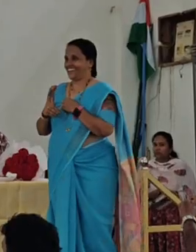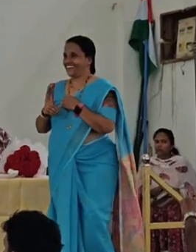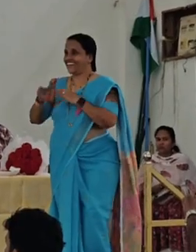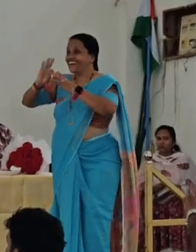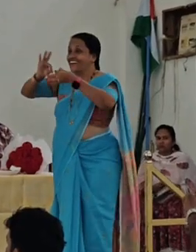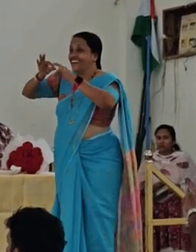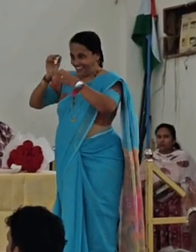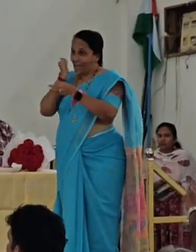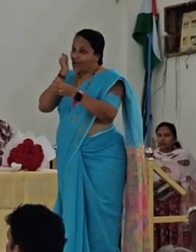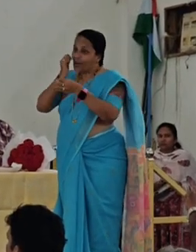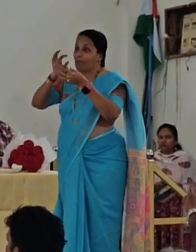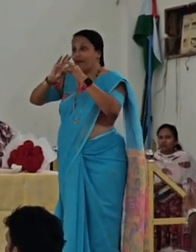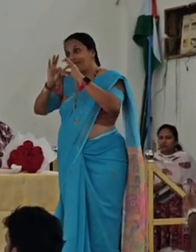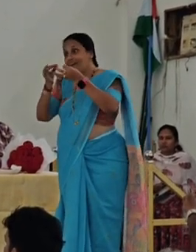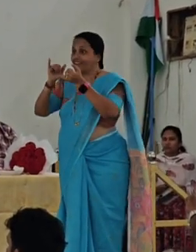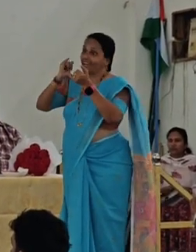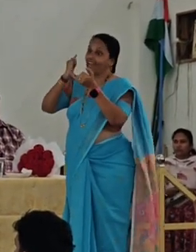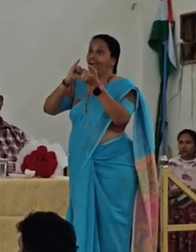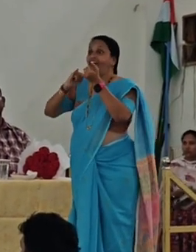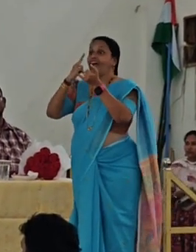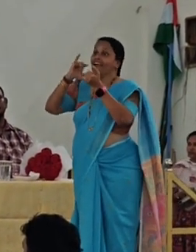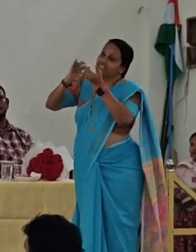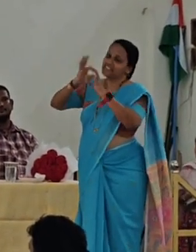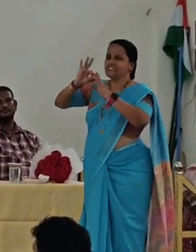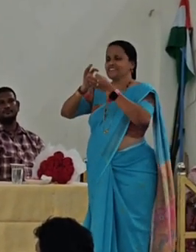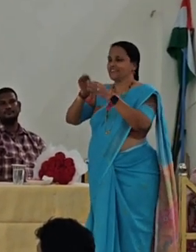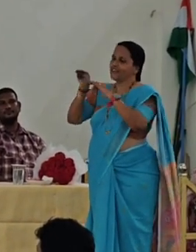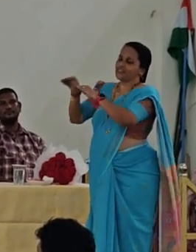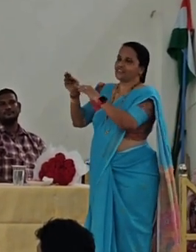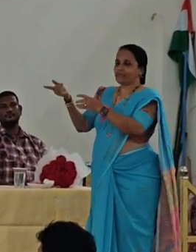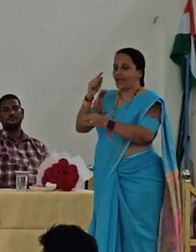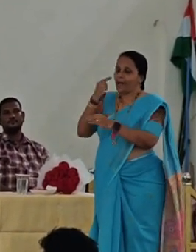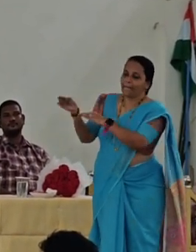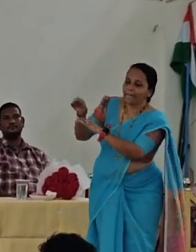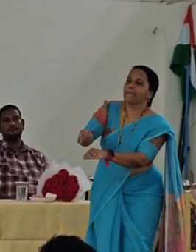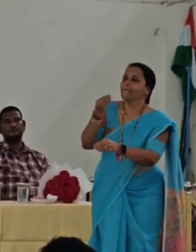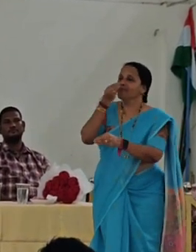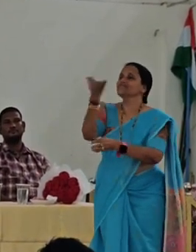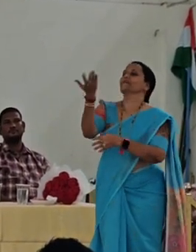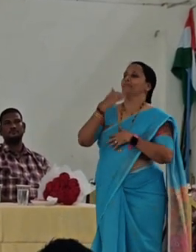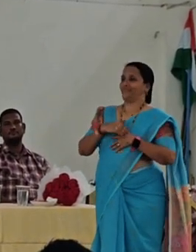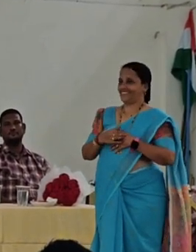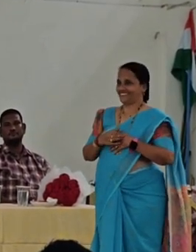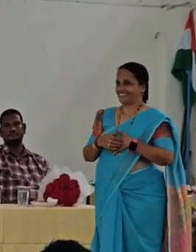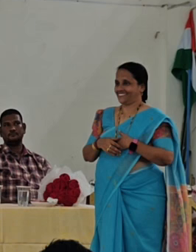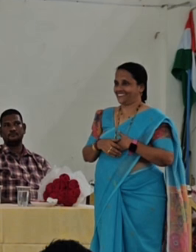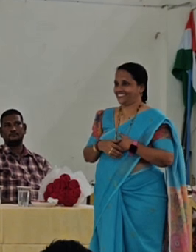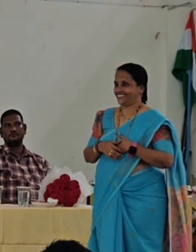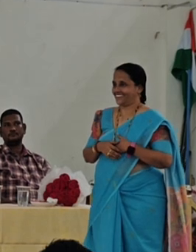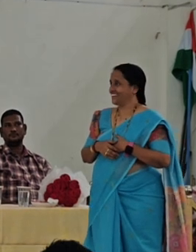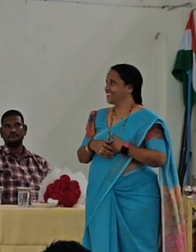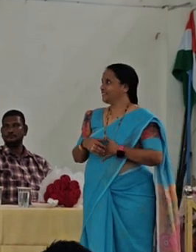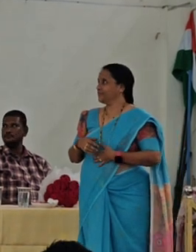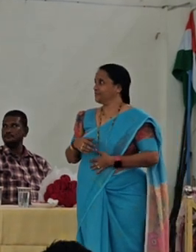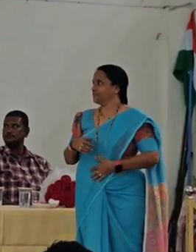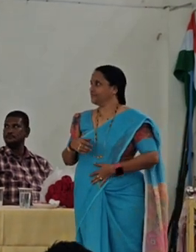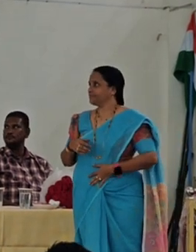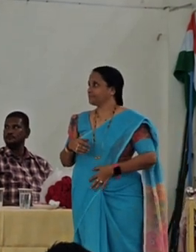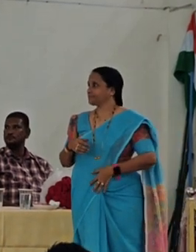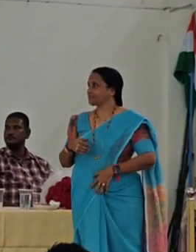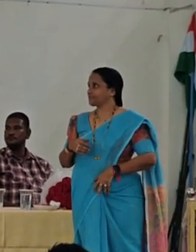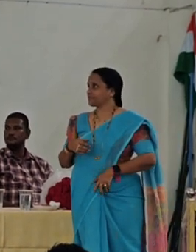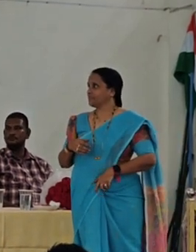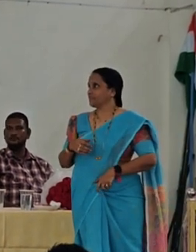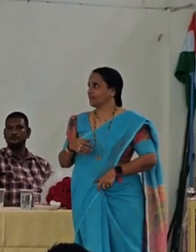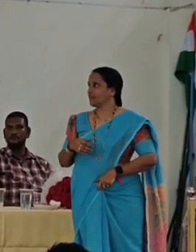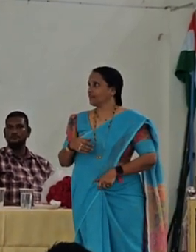ఇంటర్ప్రిటేషన్ ఈ సైన్ లాంగ్వేజ్లో వాళ్ళు క్లాసెస్ చెప్తారు. అదే